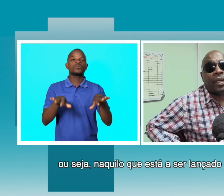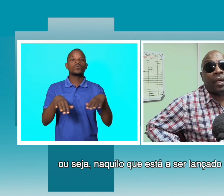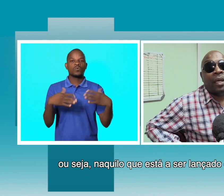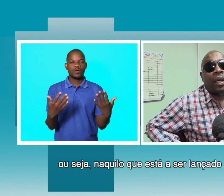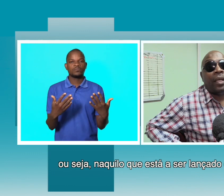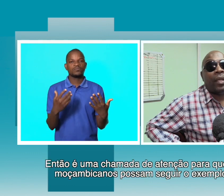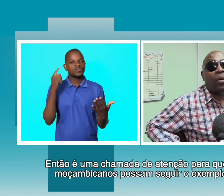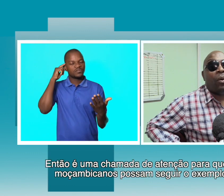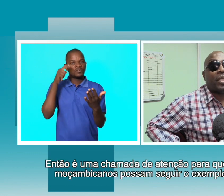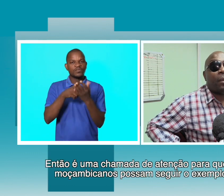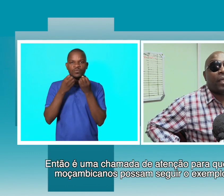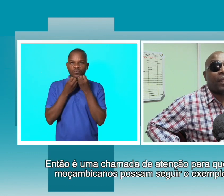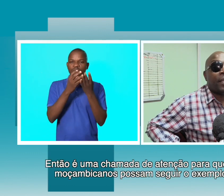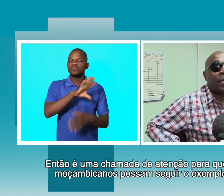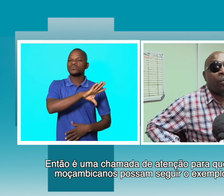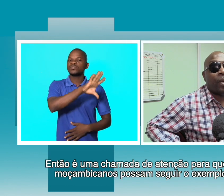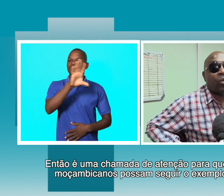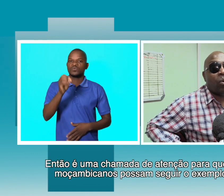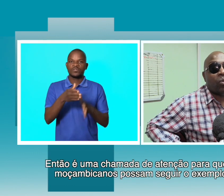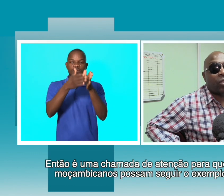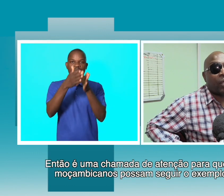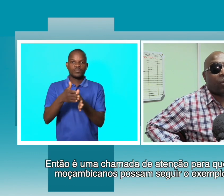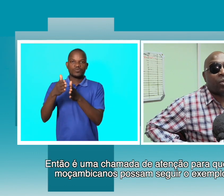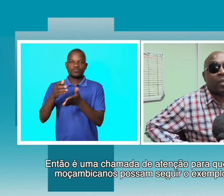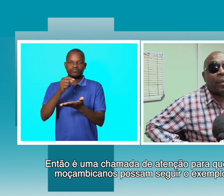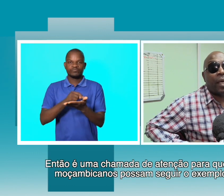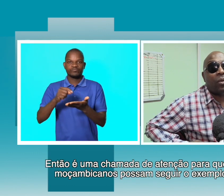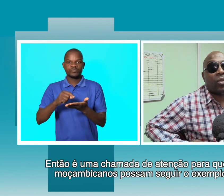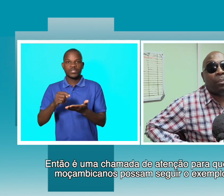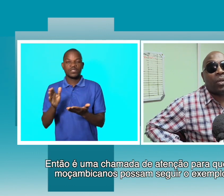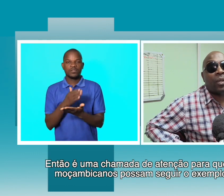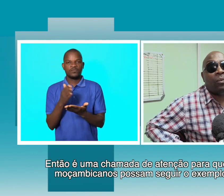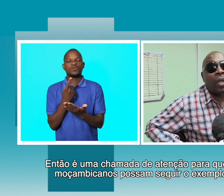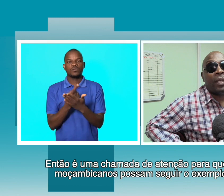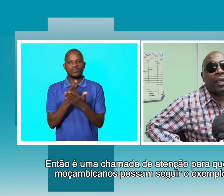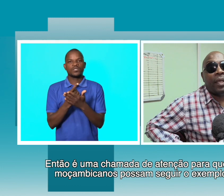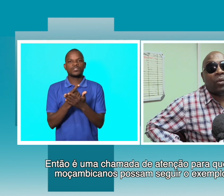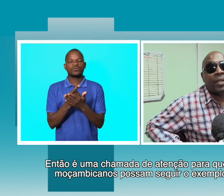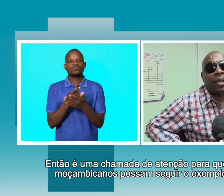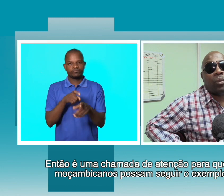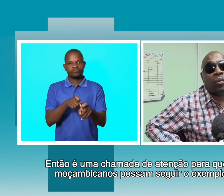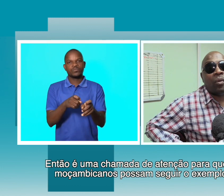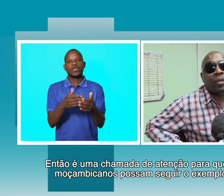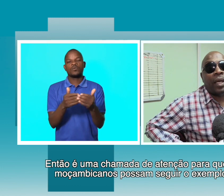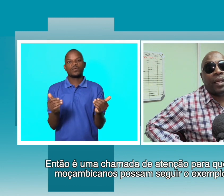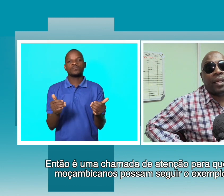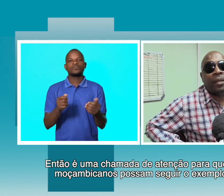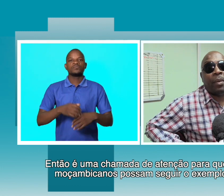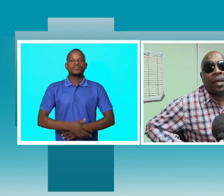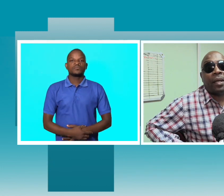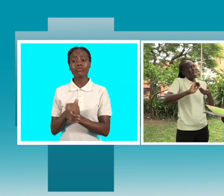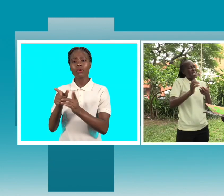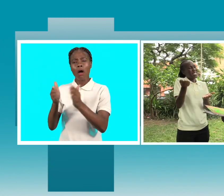Moçambique. Então, é uma chamada de atenção para todos os escritores moçambicanos que possam seguir o exemplo da